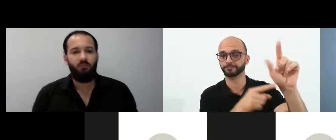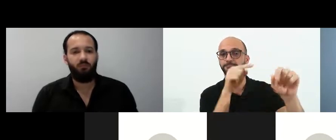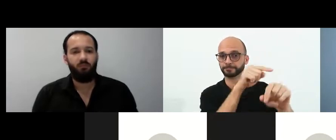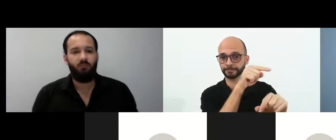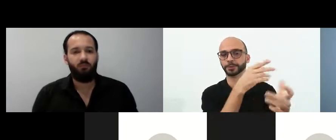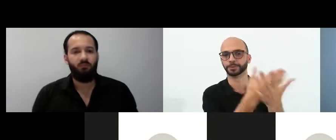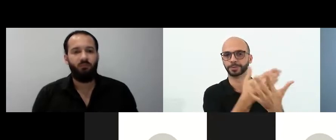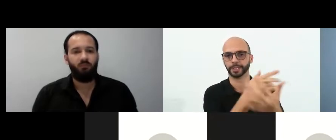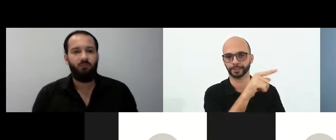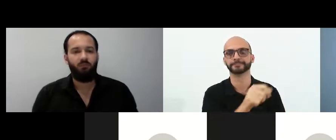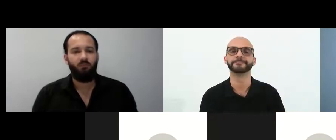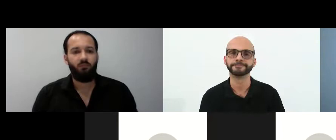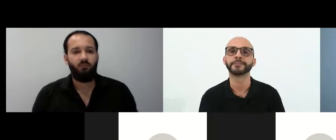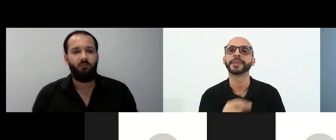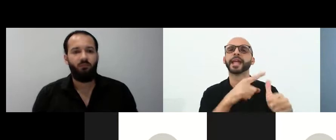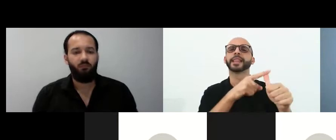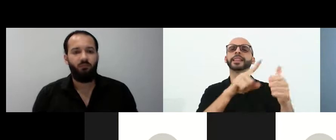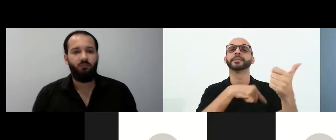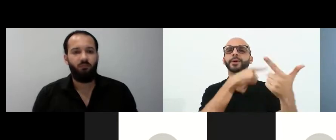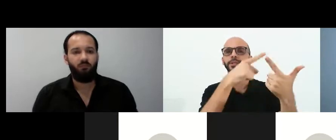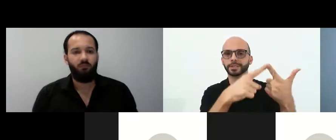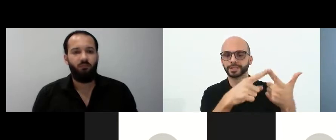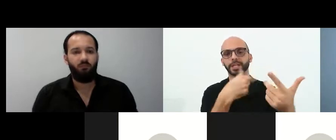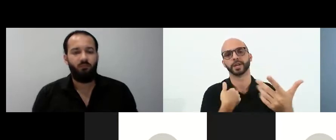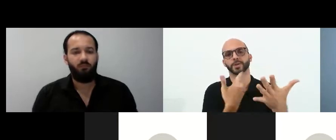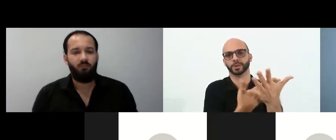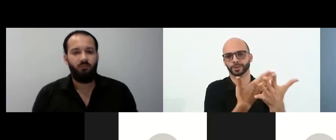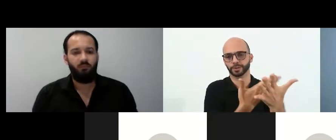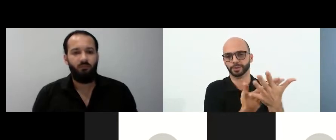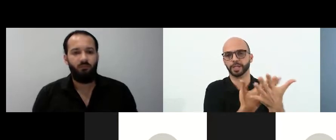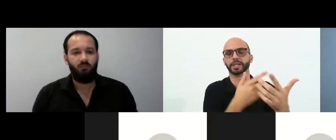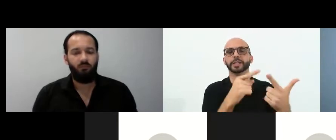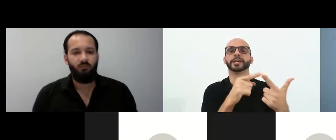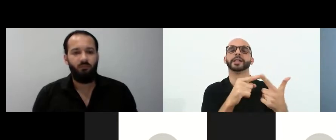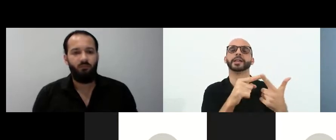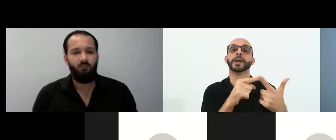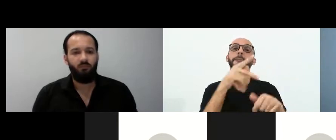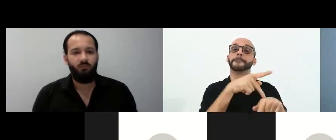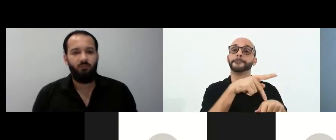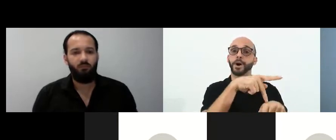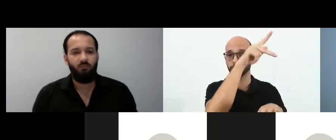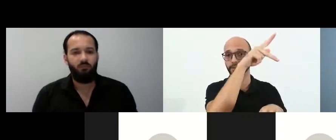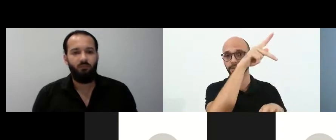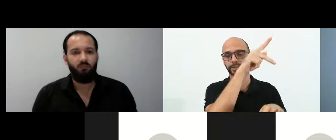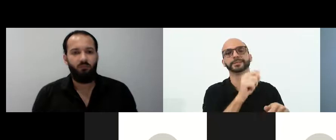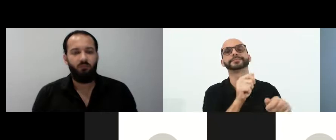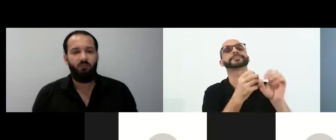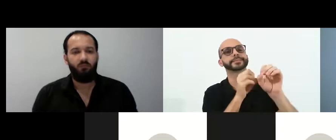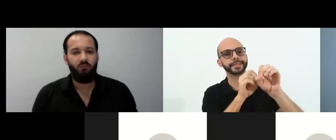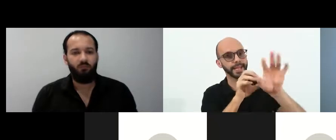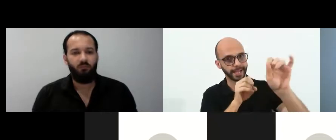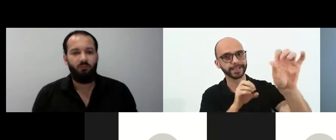na FAEL. Eu estudei na FAEL. Posteriormente, eu comecei a